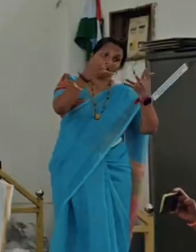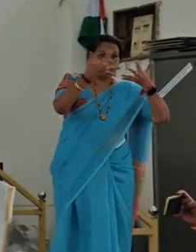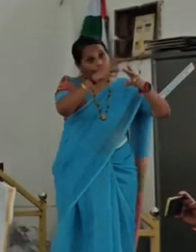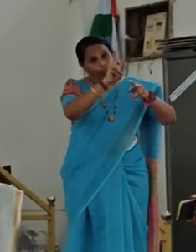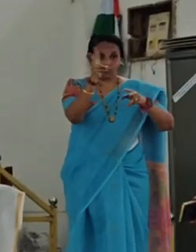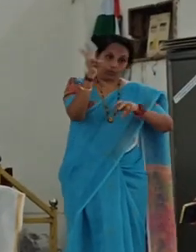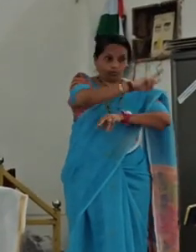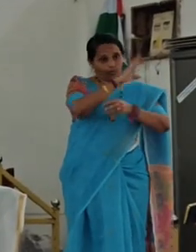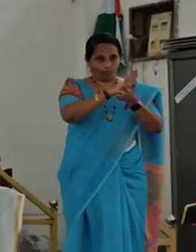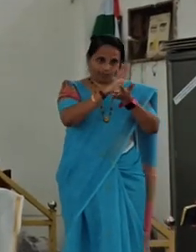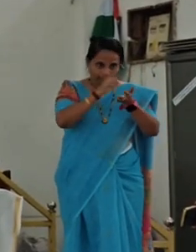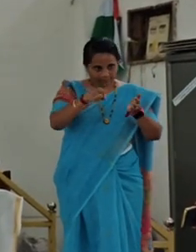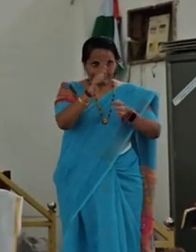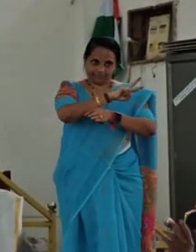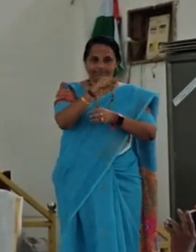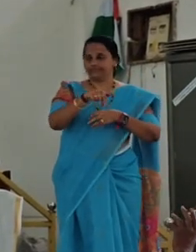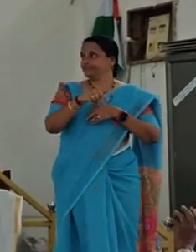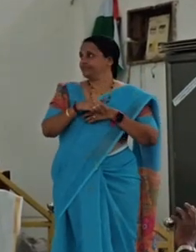డే